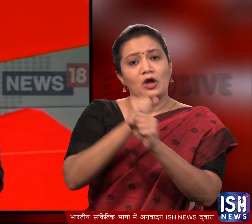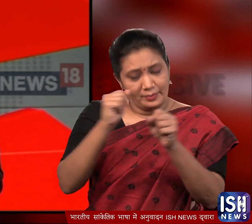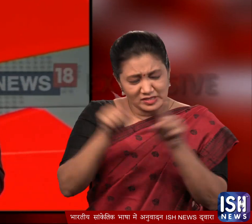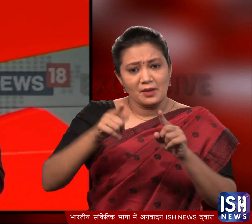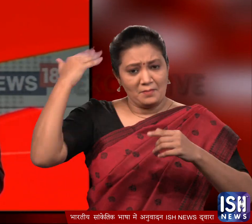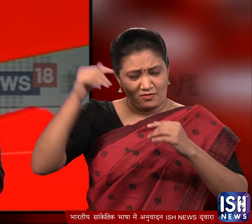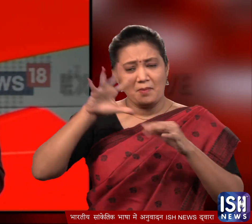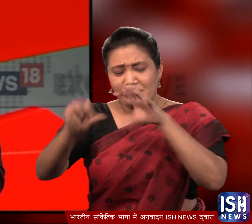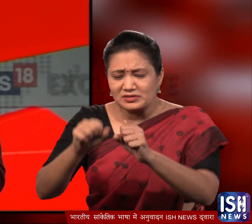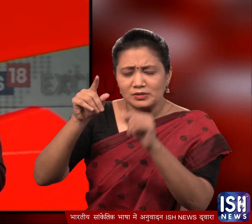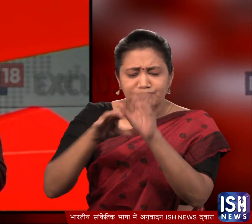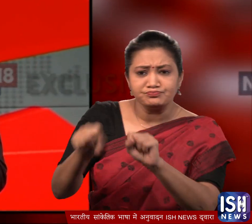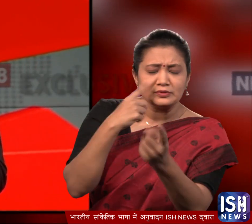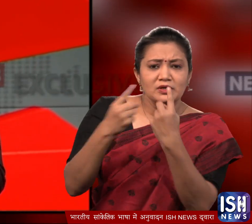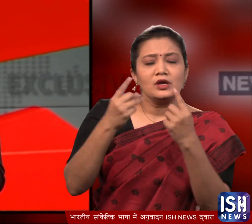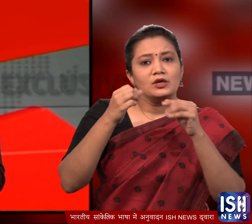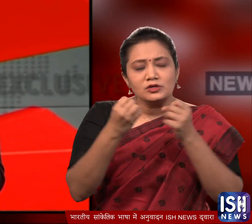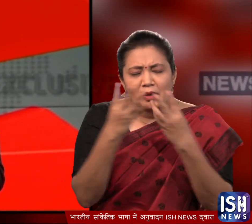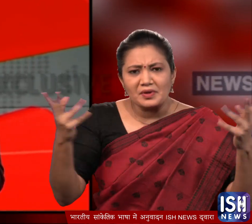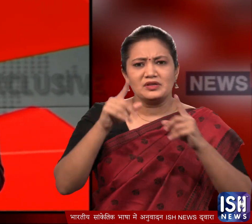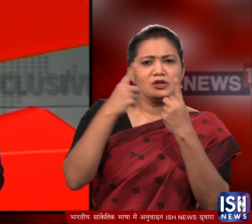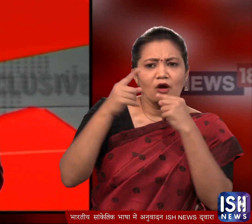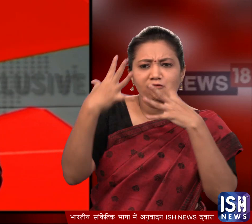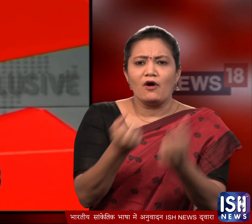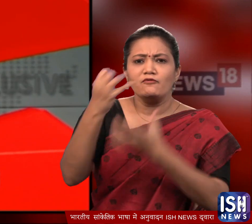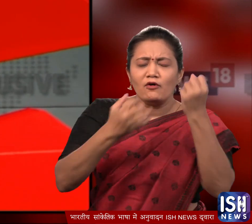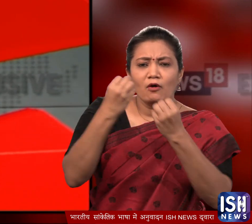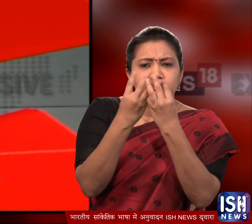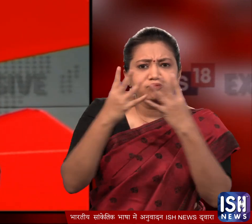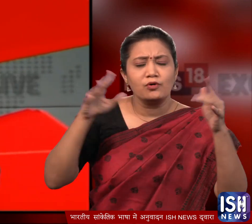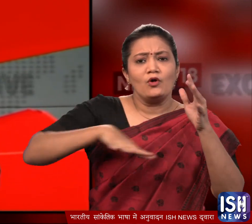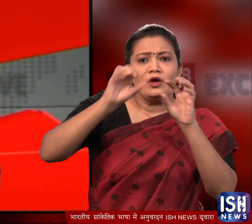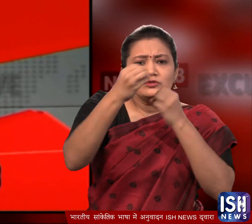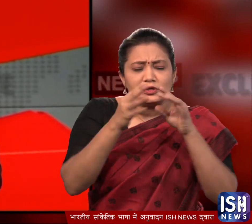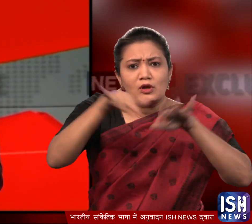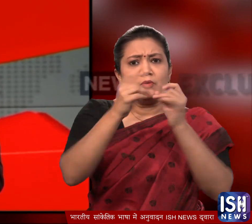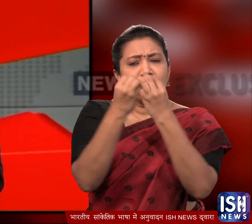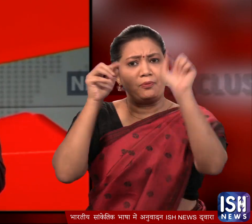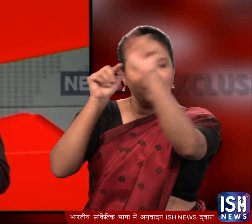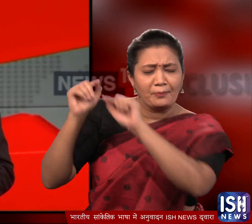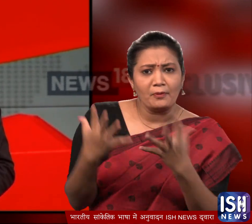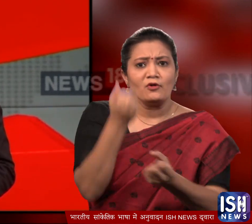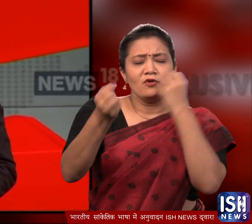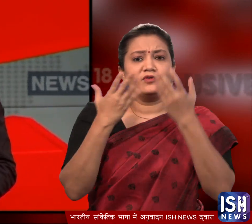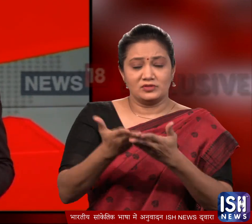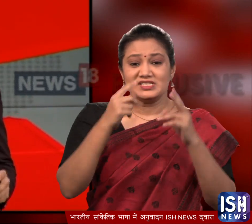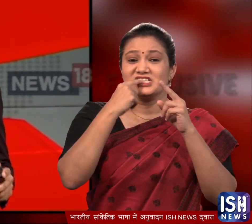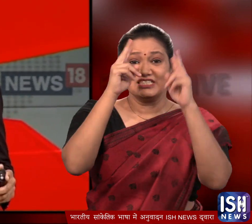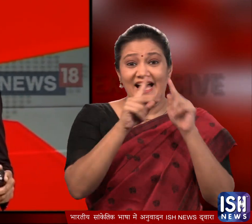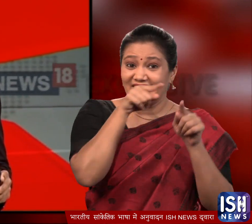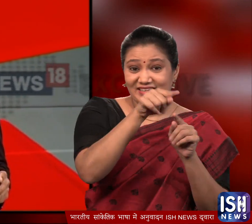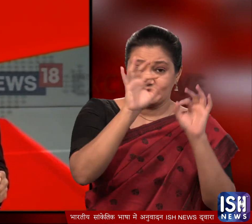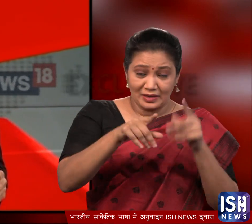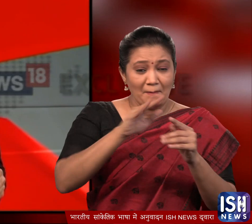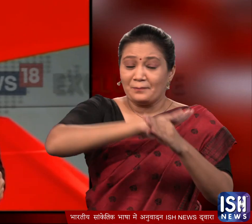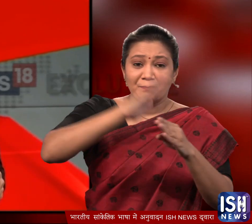भूमाफिया के खिलाफ अभियान छेड़ा, तब कई शहरों में अतिक्रमण और अवैध कब्जे की हैरत अंगेज कहानियां सामने आनी शुरू हुई। अभी आगरा में जिस